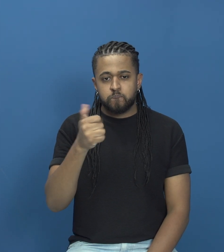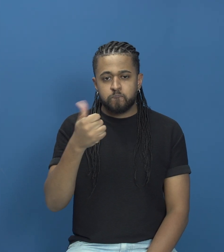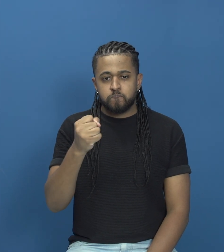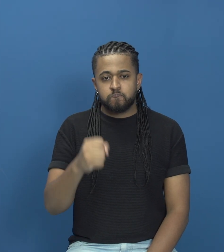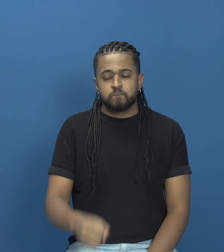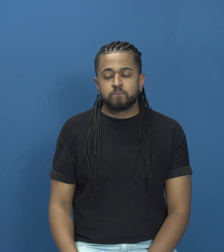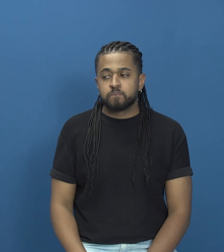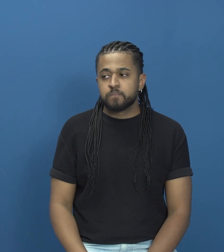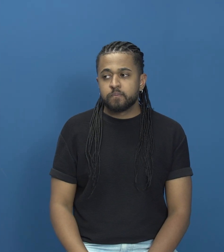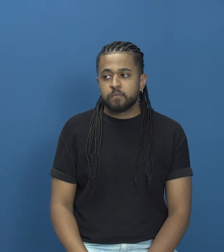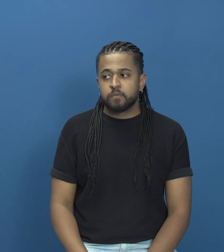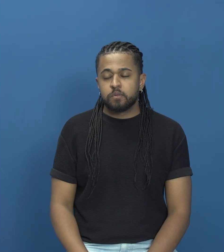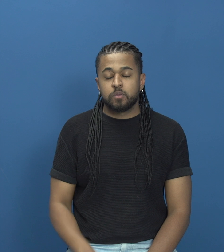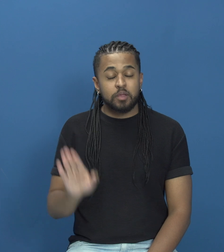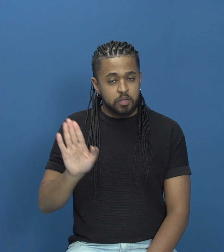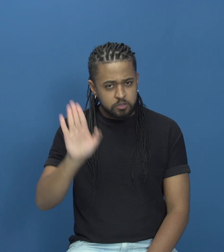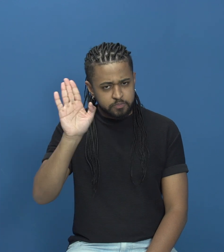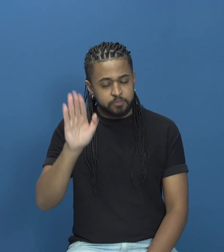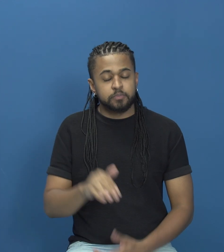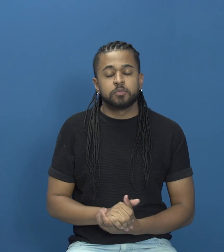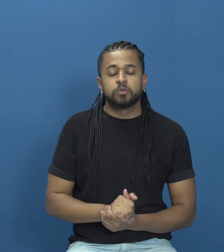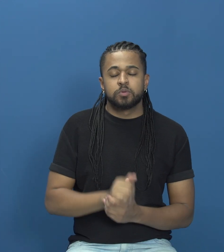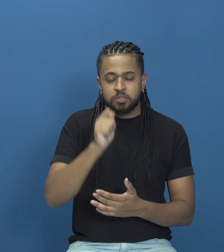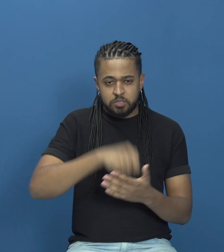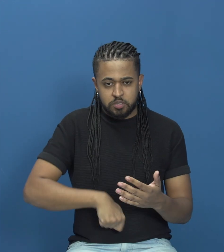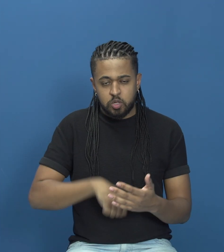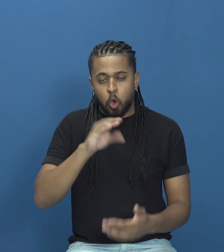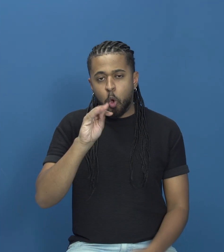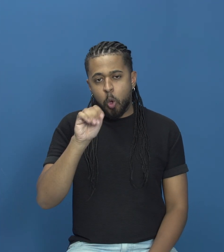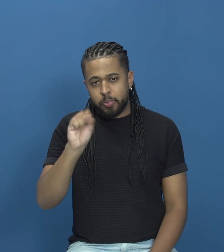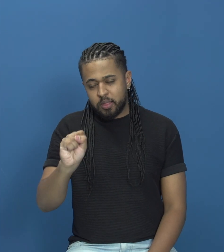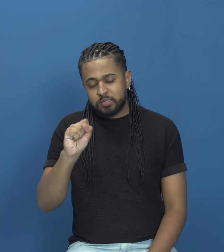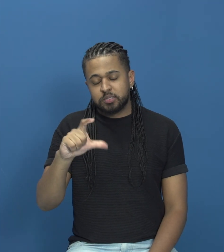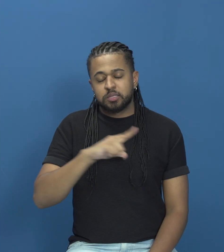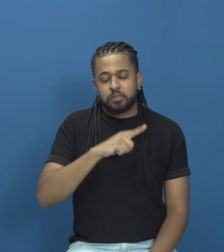11.12.18. Os candidatos e as candidatas inscritos